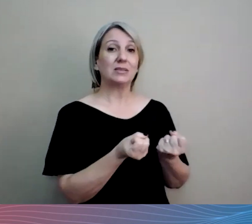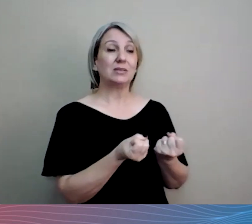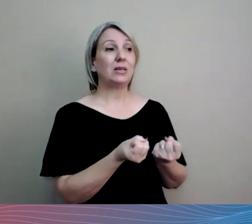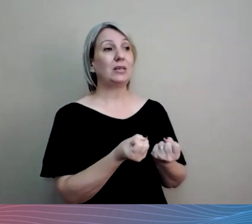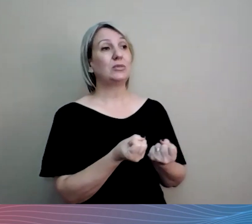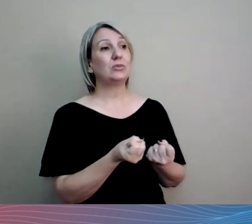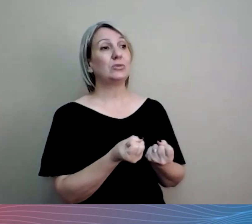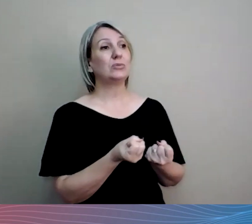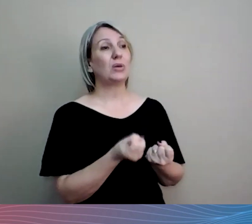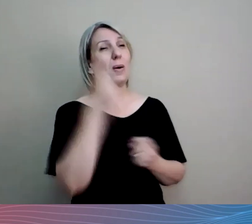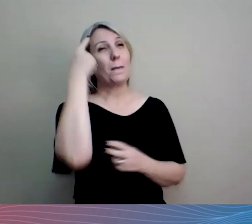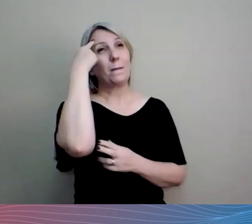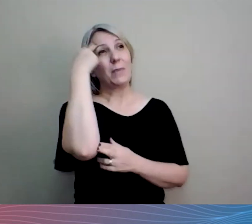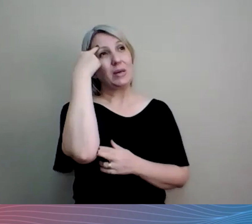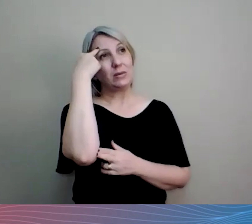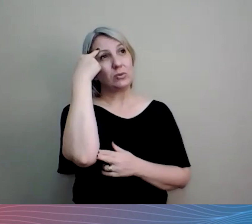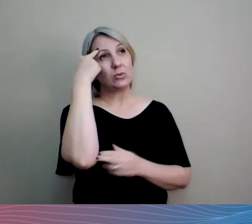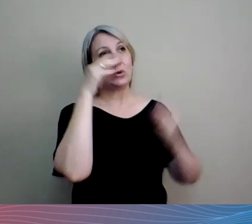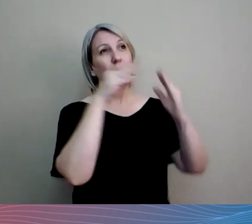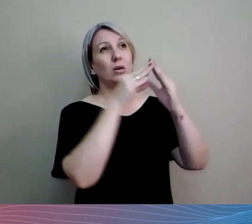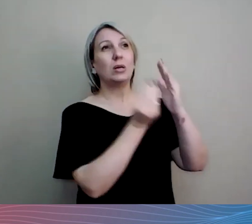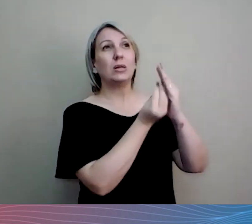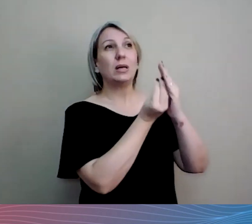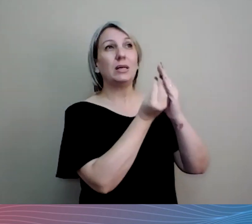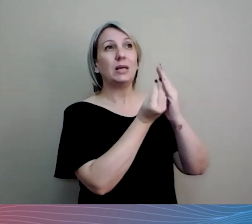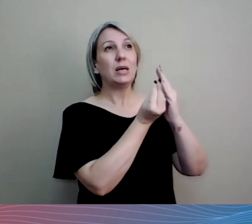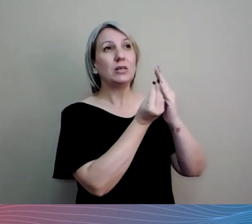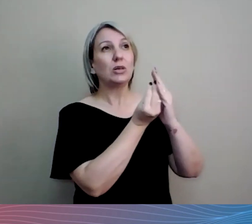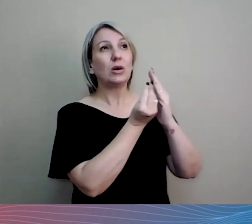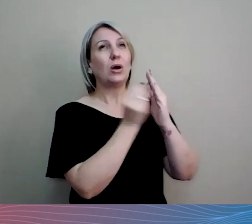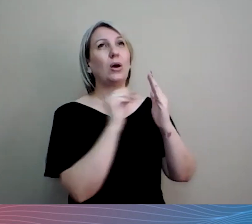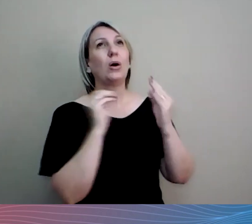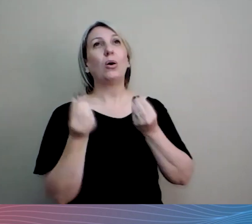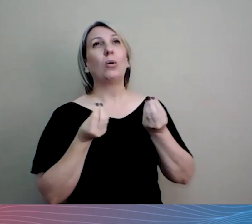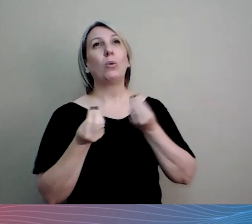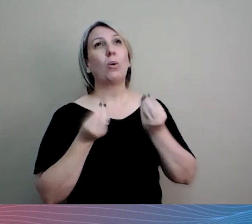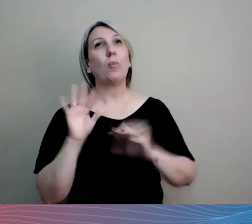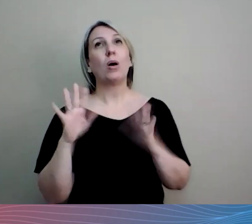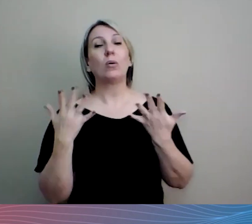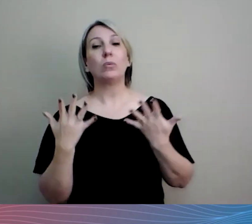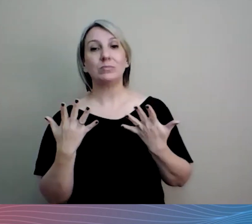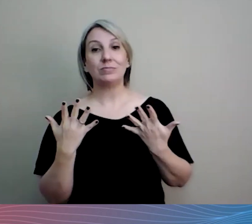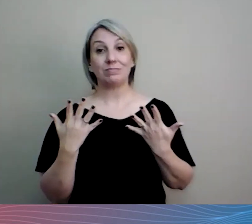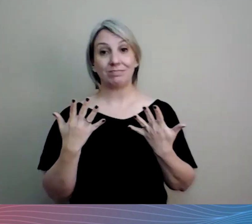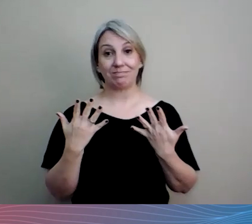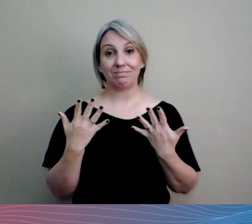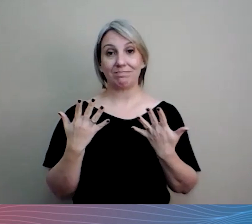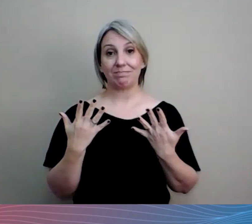igrejas, como são, né, os grupos religiosos. Então, eu